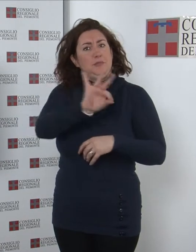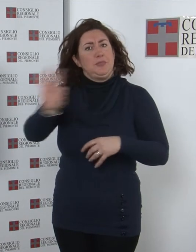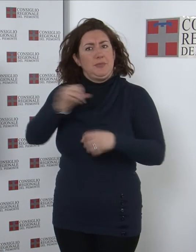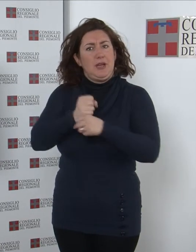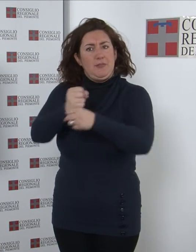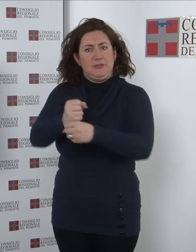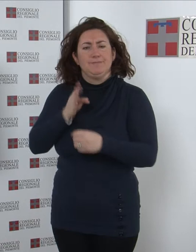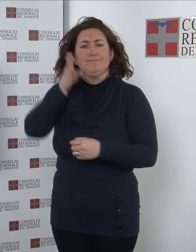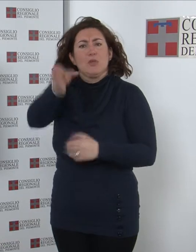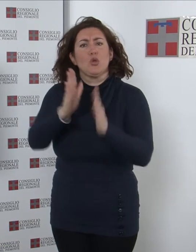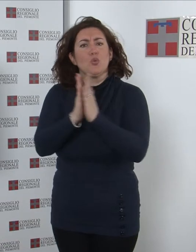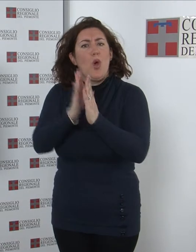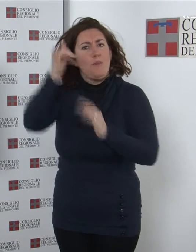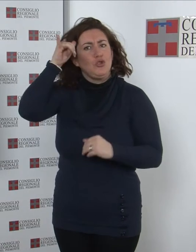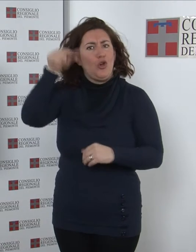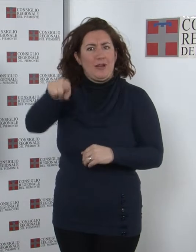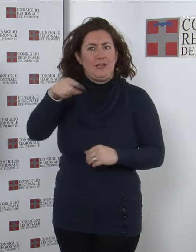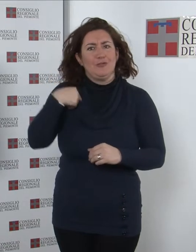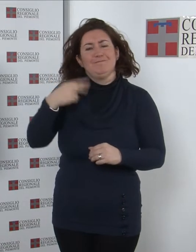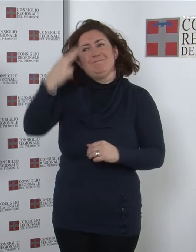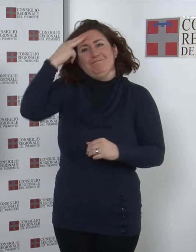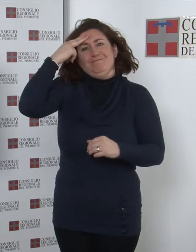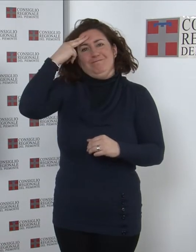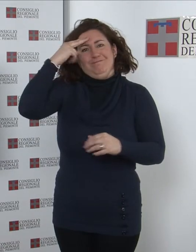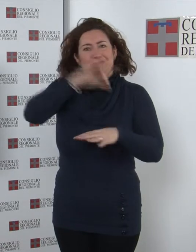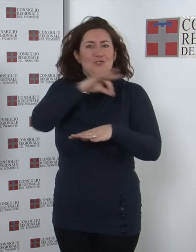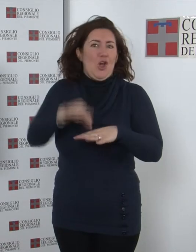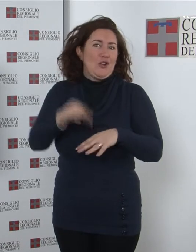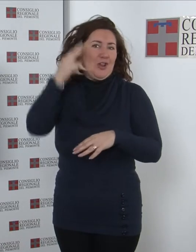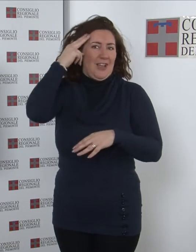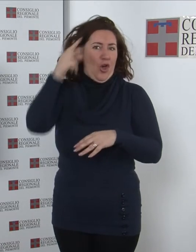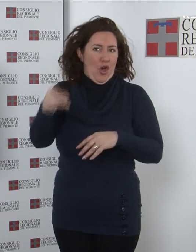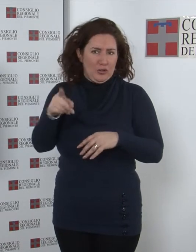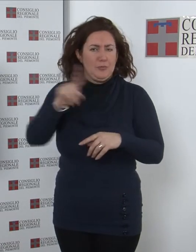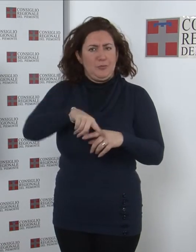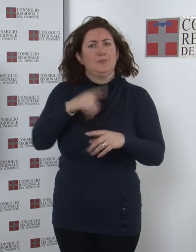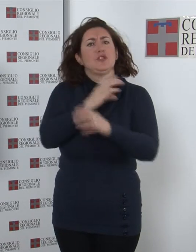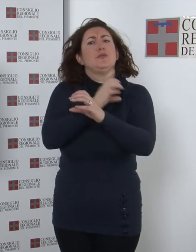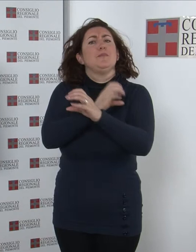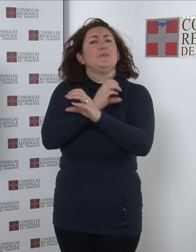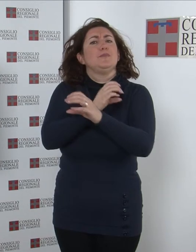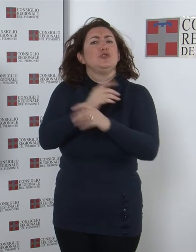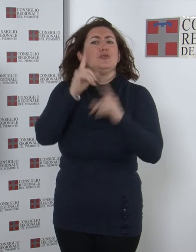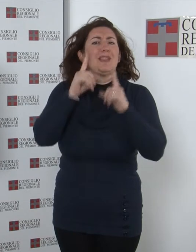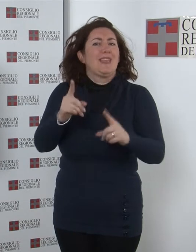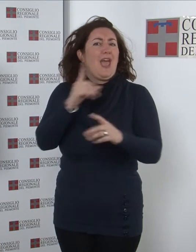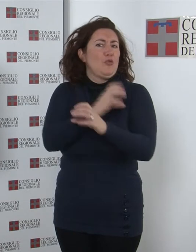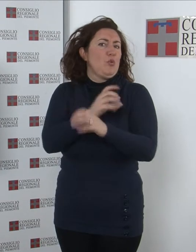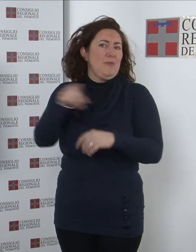messa nella ricorrenza del giorno del ricordo e poi al cimitero monumentale per la cerimonia di commemorazione al monumento degli esuli